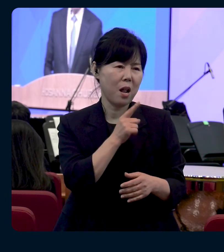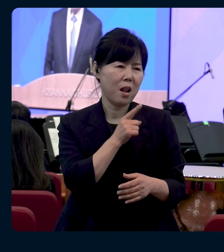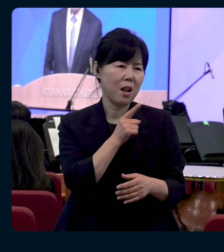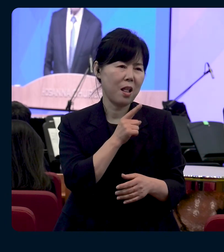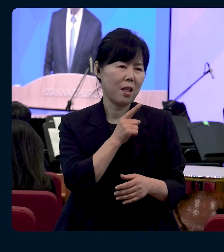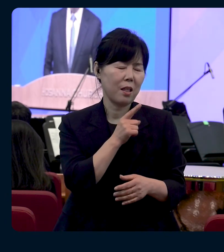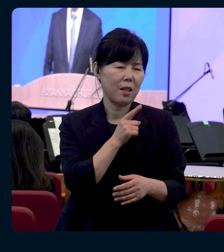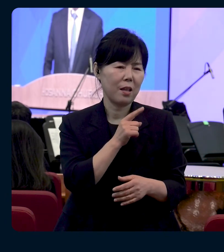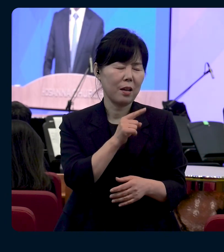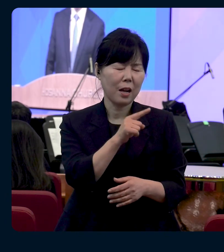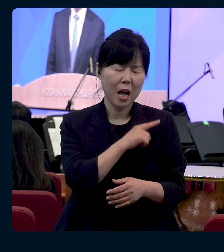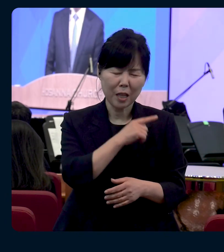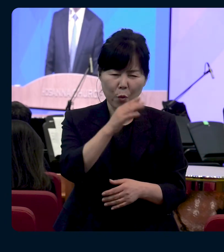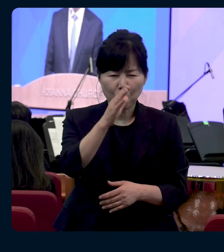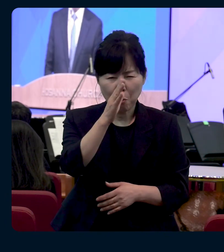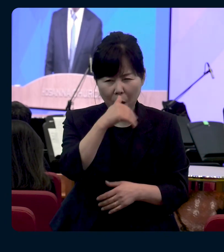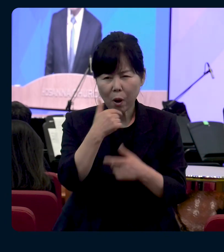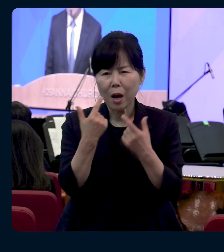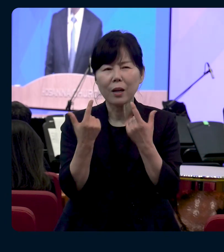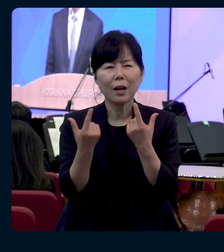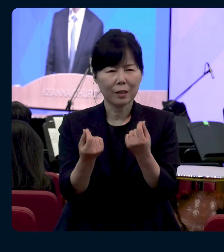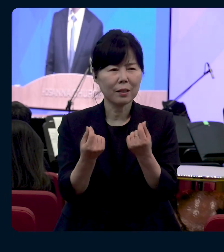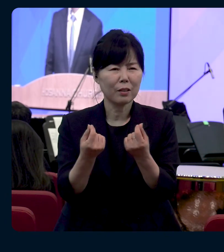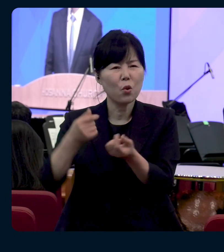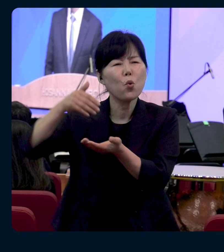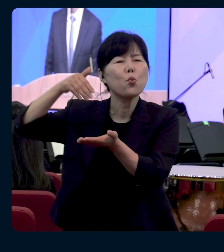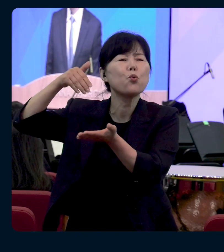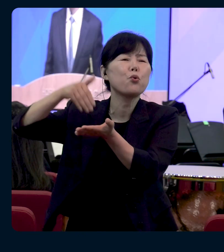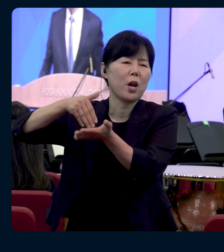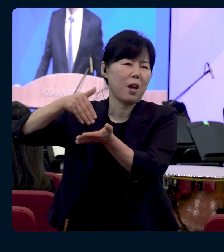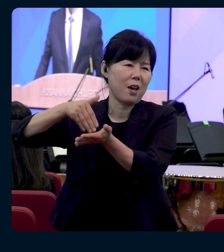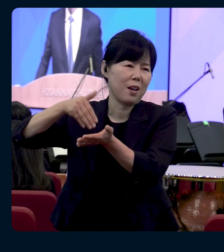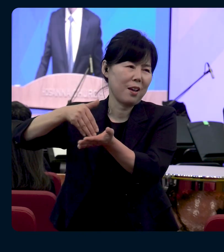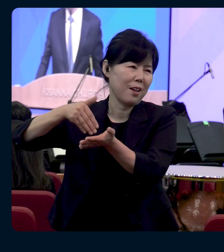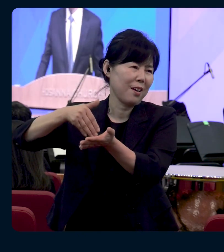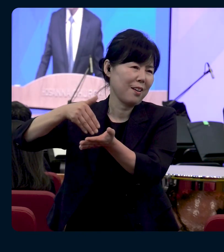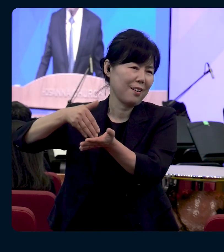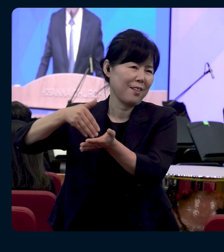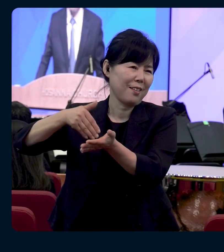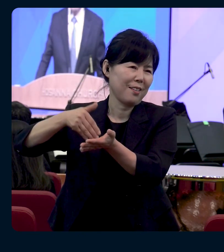이게 가장 바보 같은, 가장 후회가 되는 그런 인생의 이야기가 되는 겁니다.